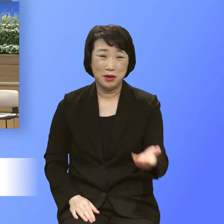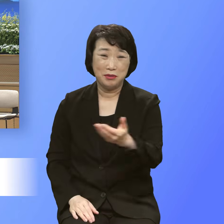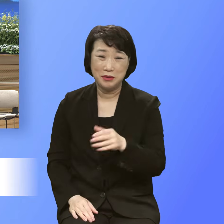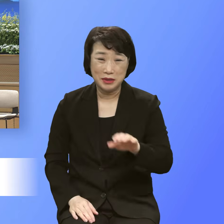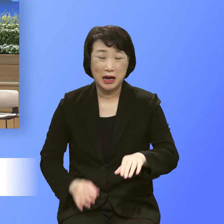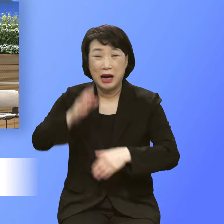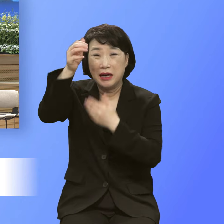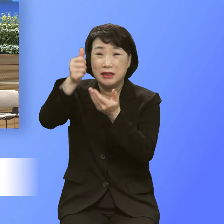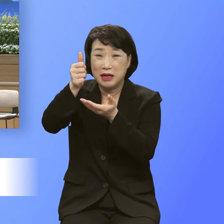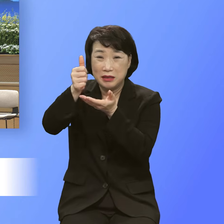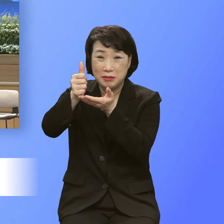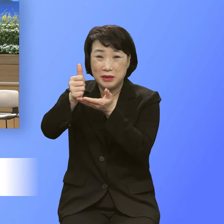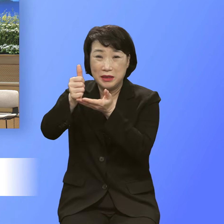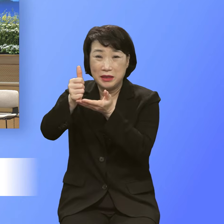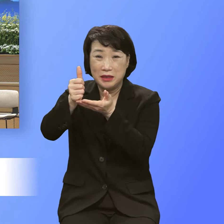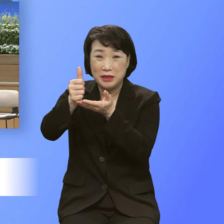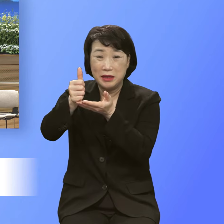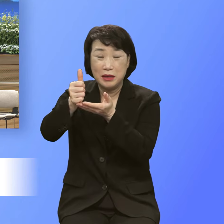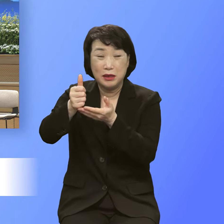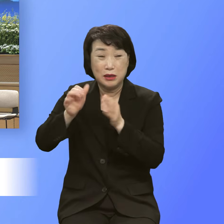얼마나 하나님께서